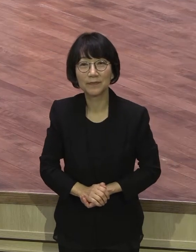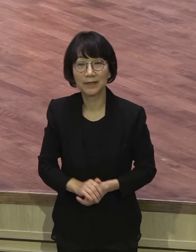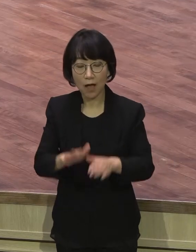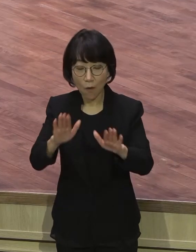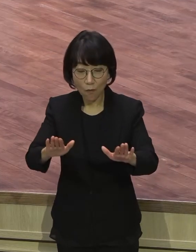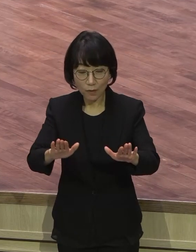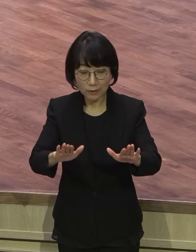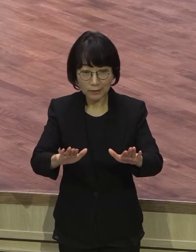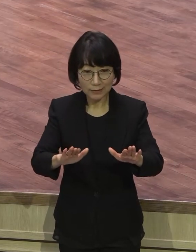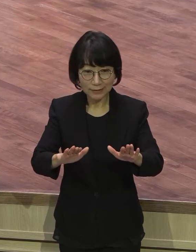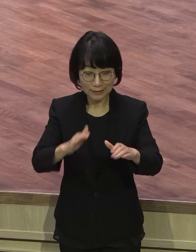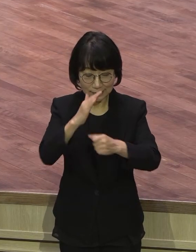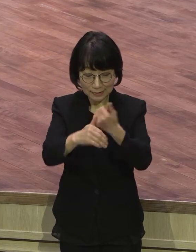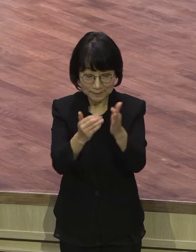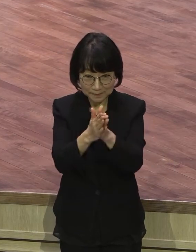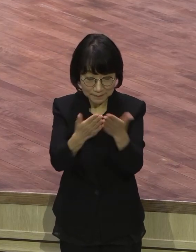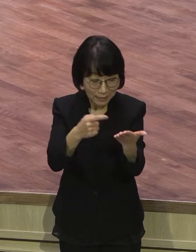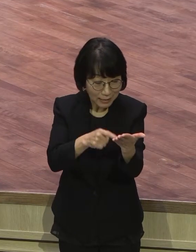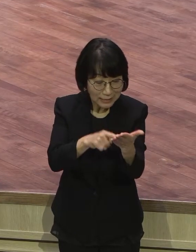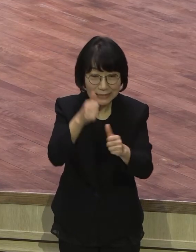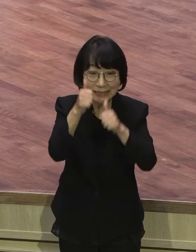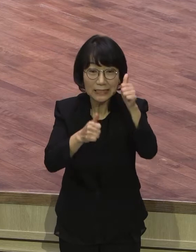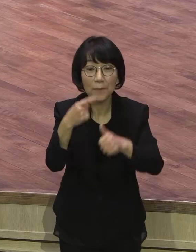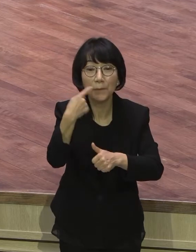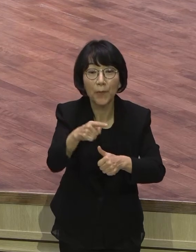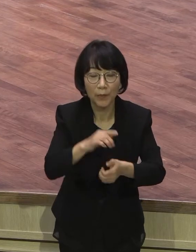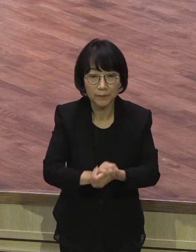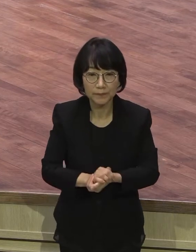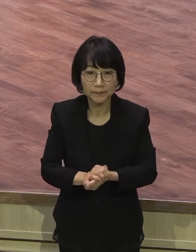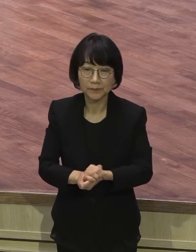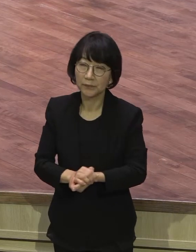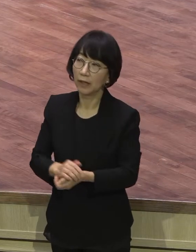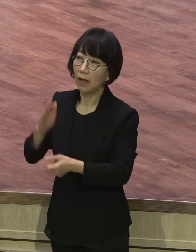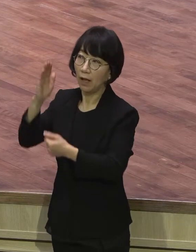특별히 본문의 시험은 하나님께서 우리의 믿음을